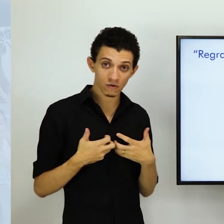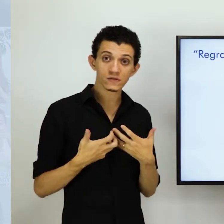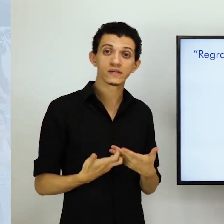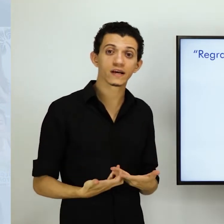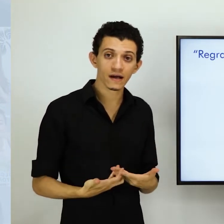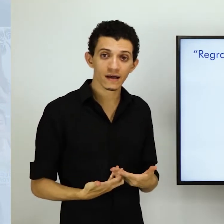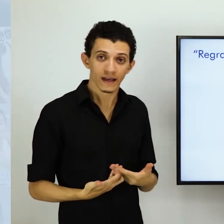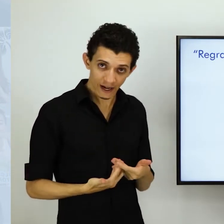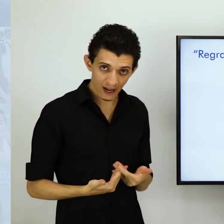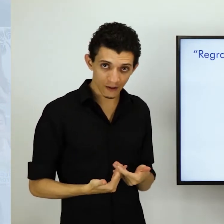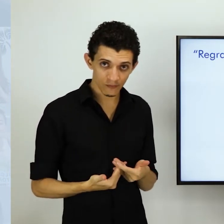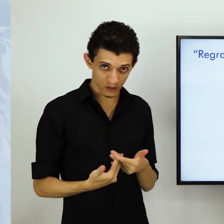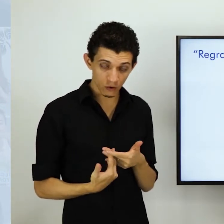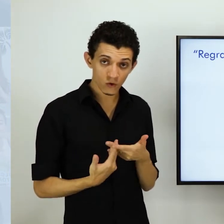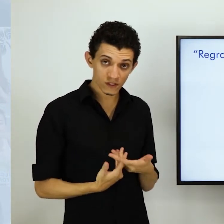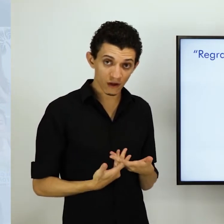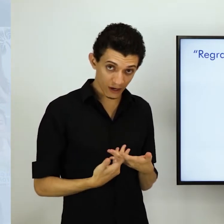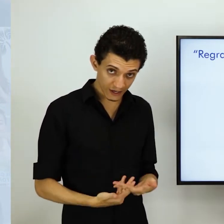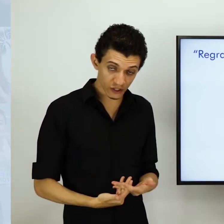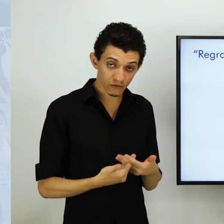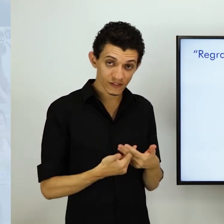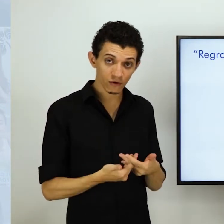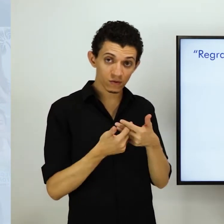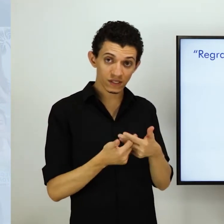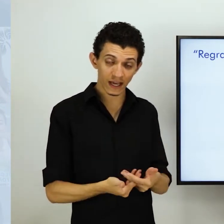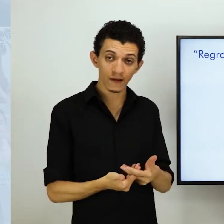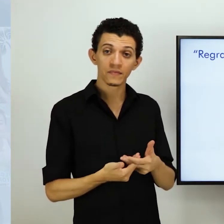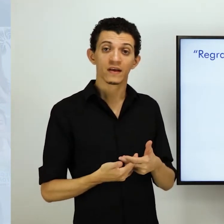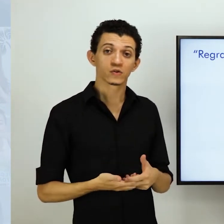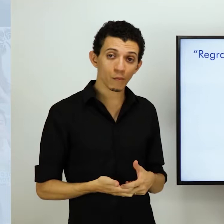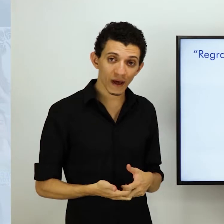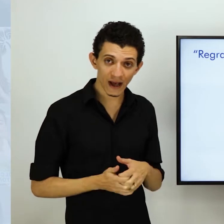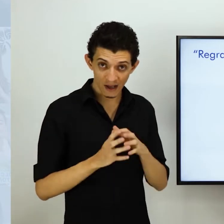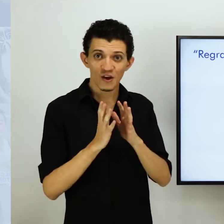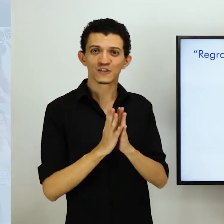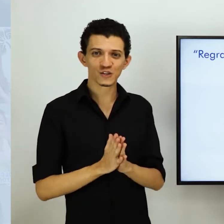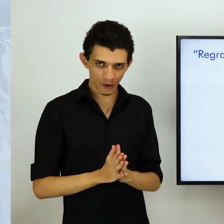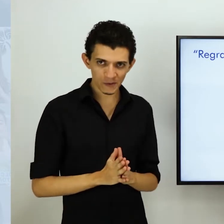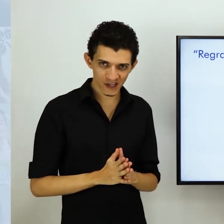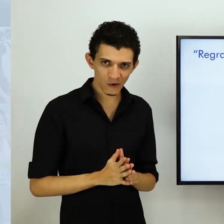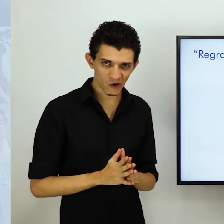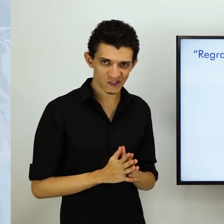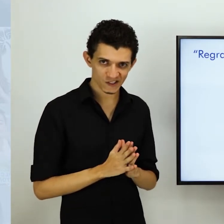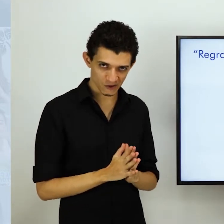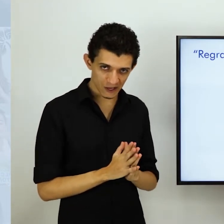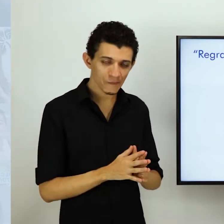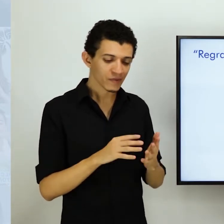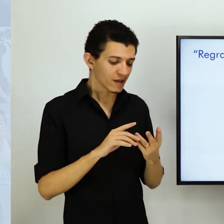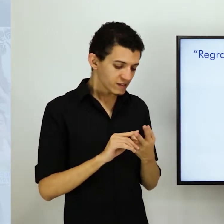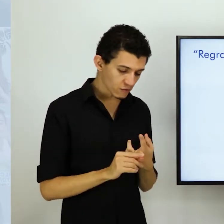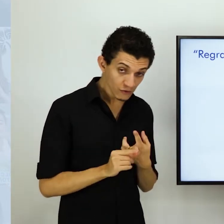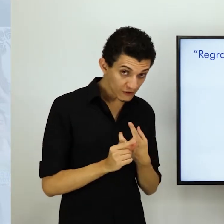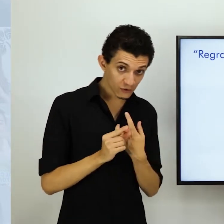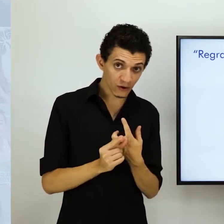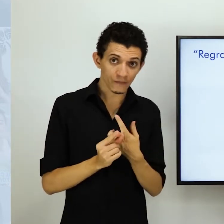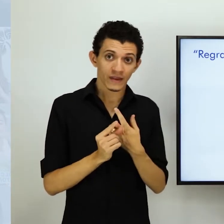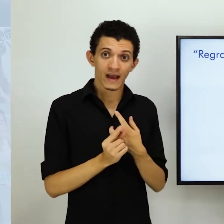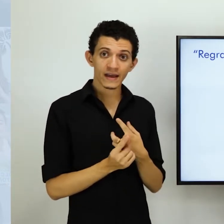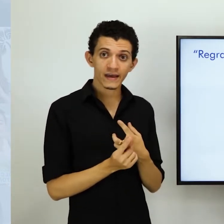consiga ir além, ok? Eu acredito que você consegue superar seus próprios recordes, ok? Segundo fator é que